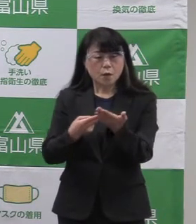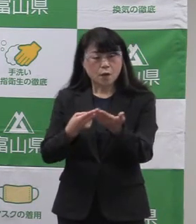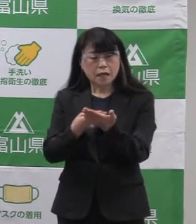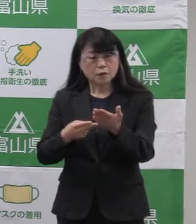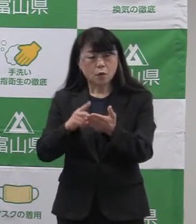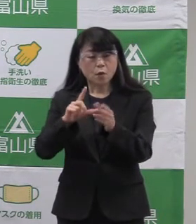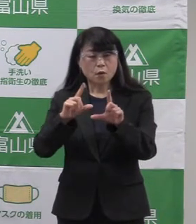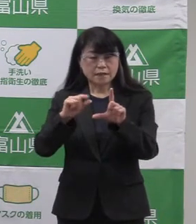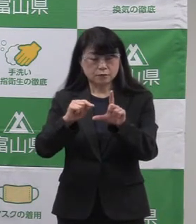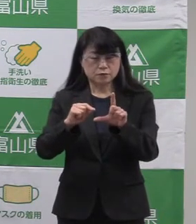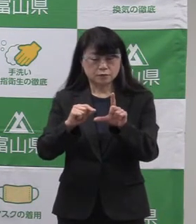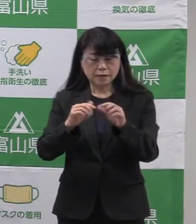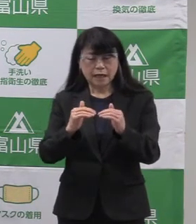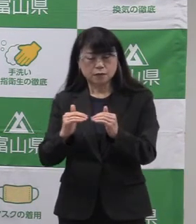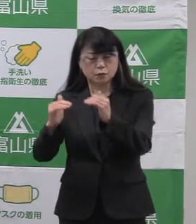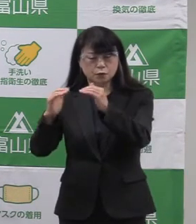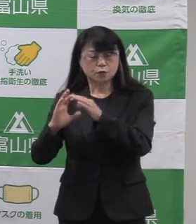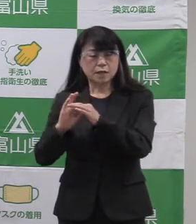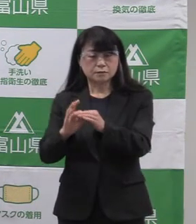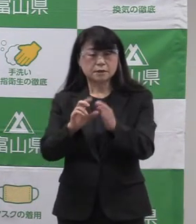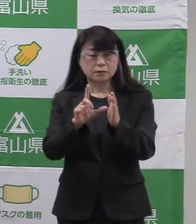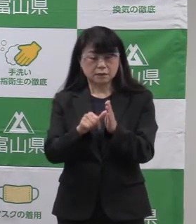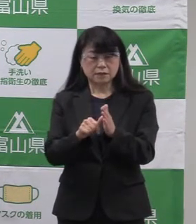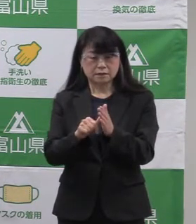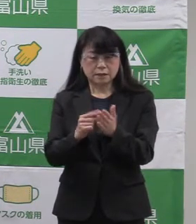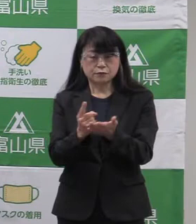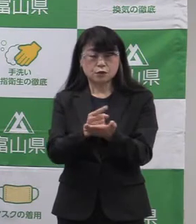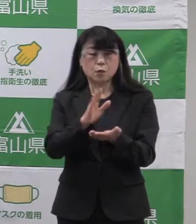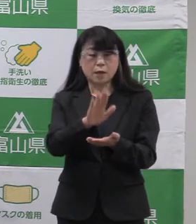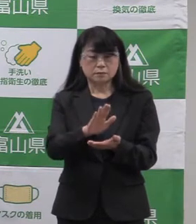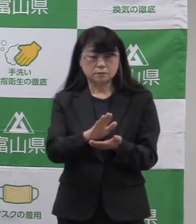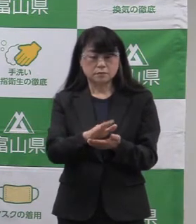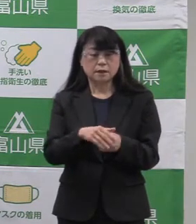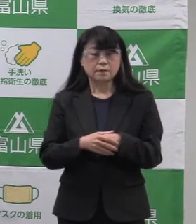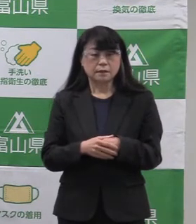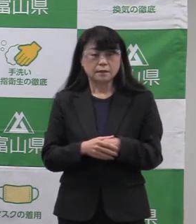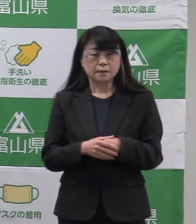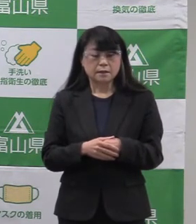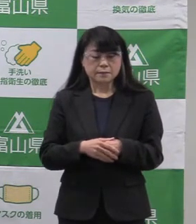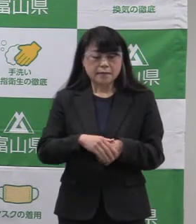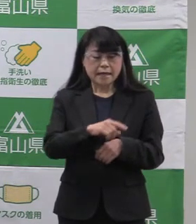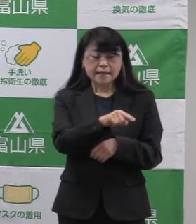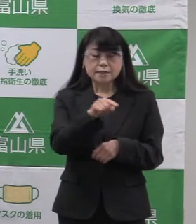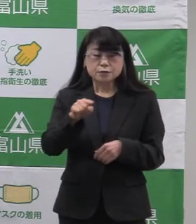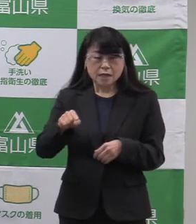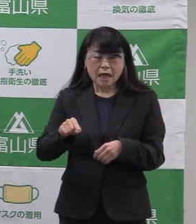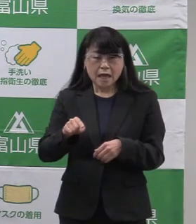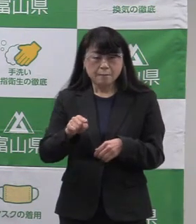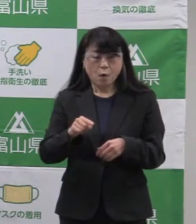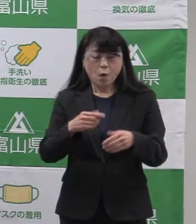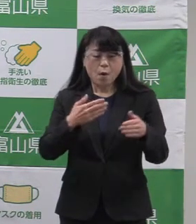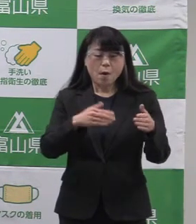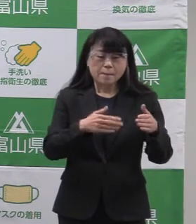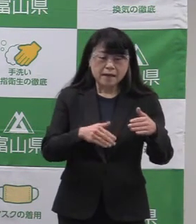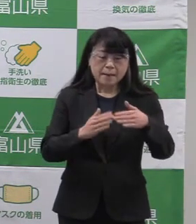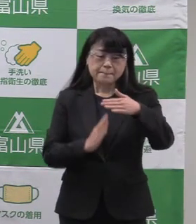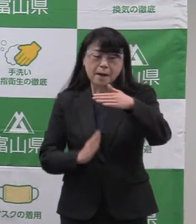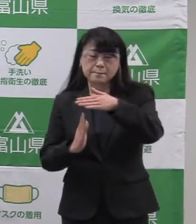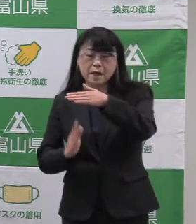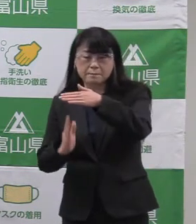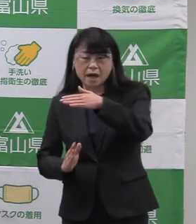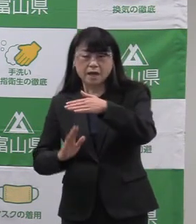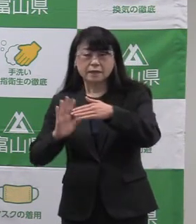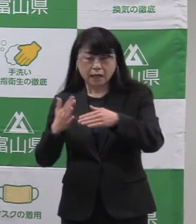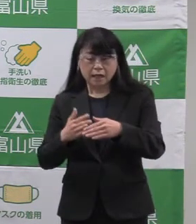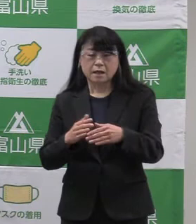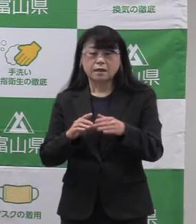昇した際としています。これから見ると、いずれも実はこれに至っていません。かなり早いということです。なぜか